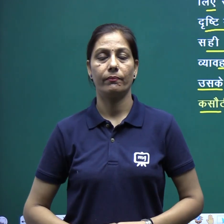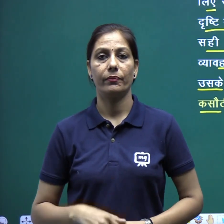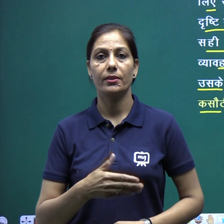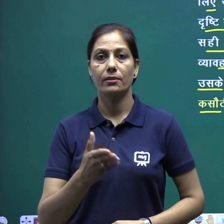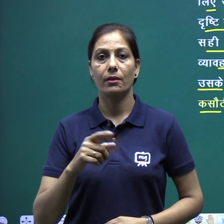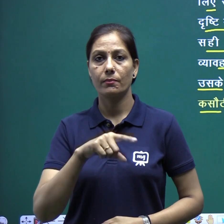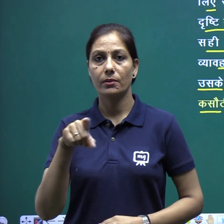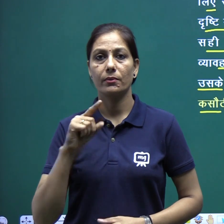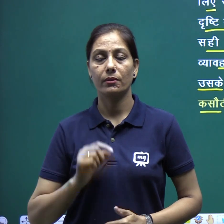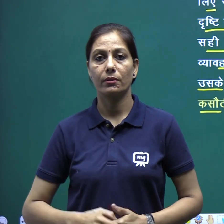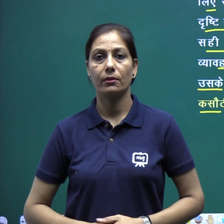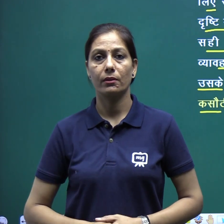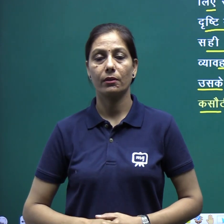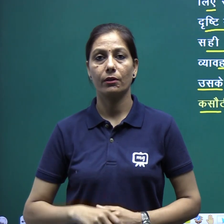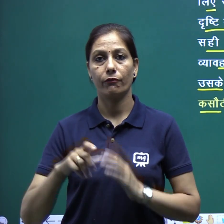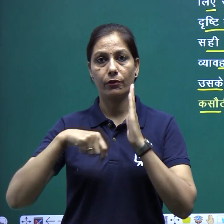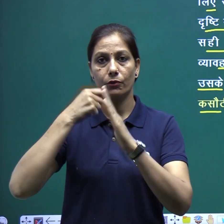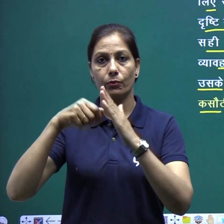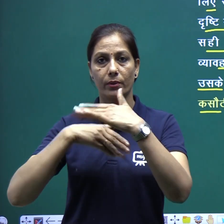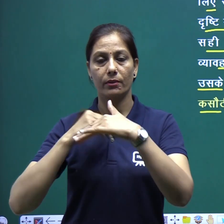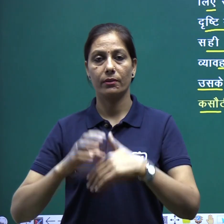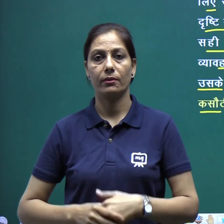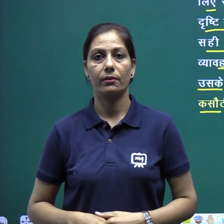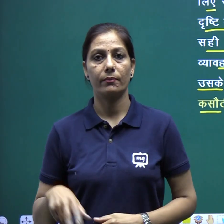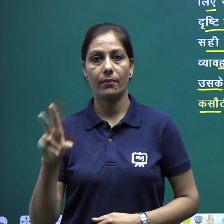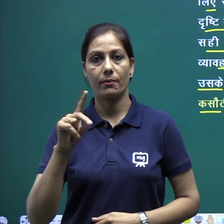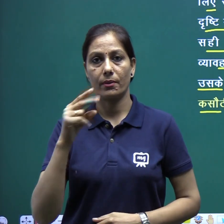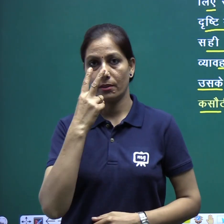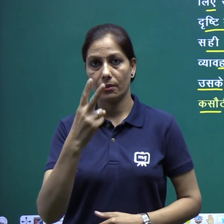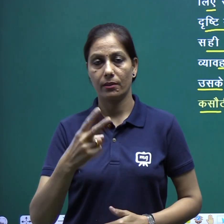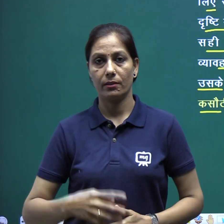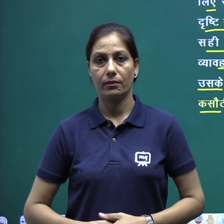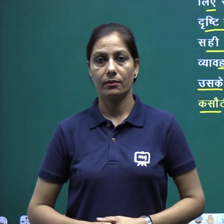इसे आप वीडियो में बार बार देखें,